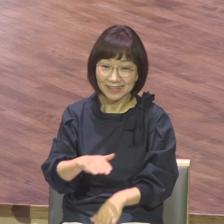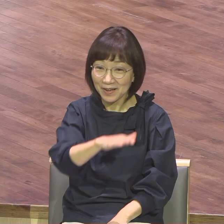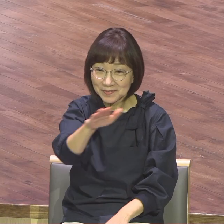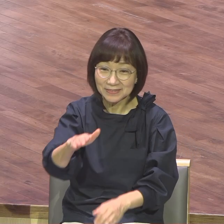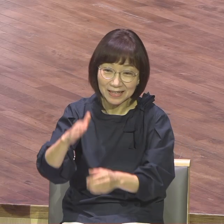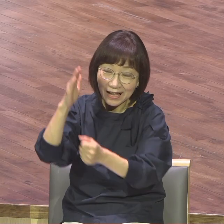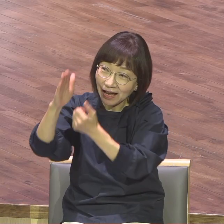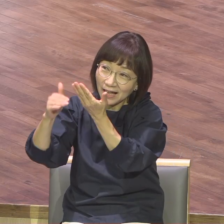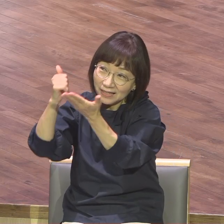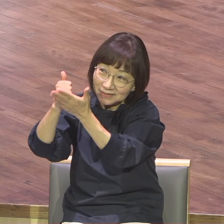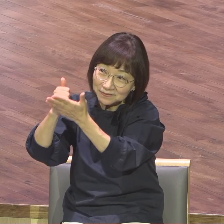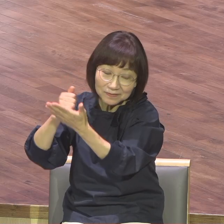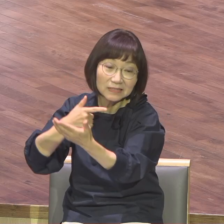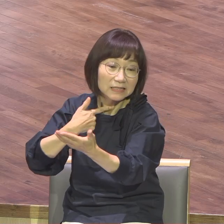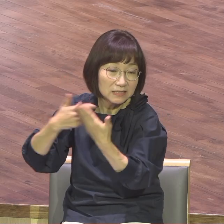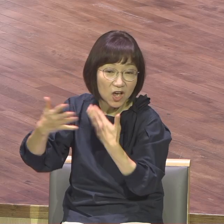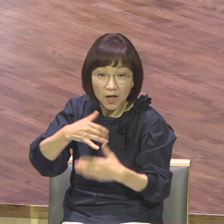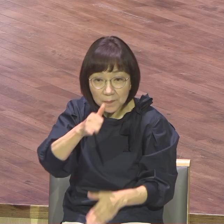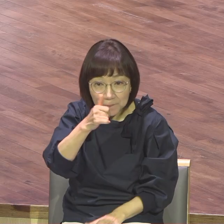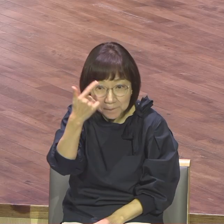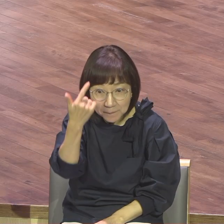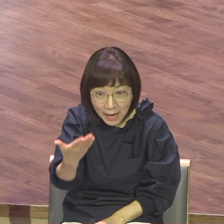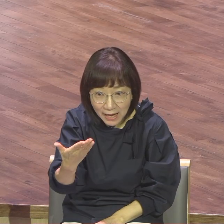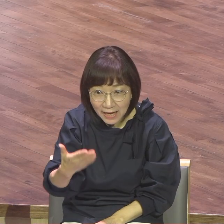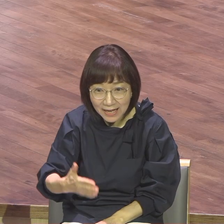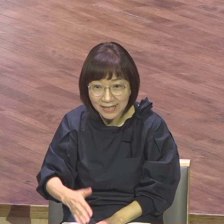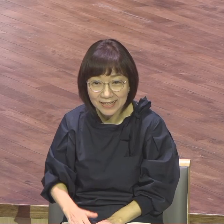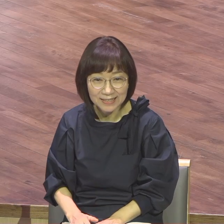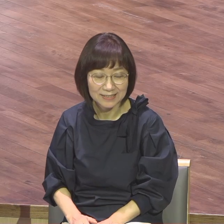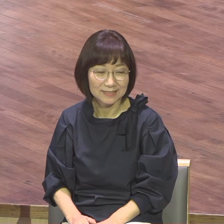체험했습니까? 그 여러분 스스로가 답할 수 있어야 돼요.